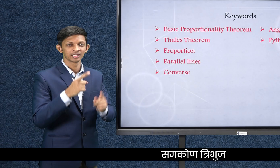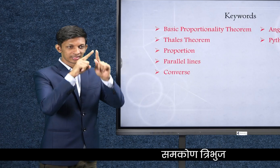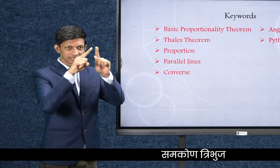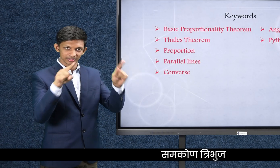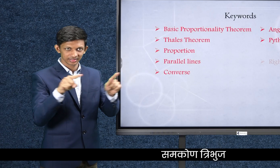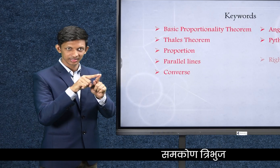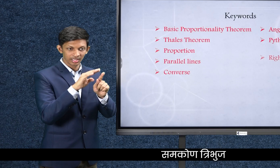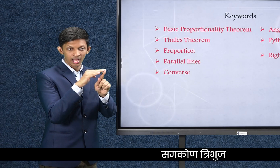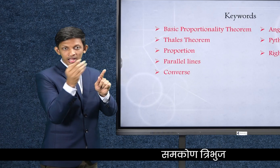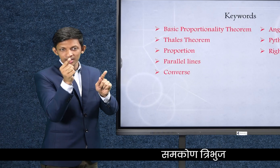समकोण त्रिभुज,